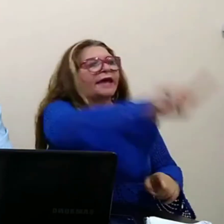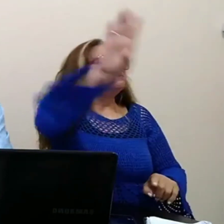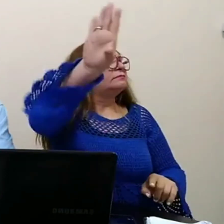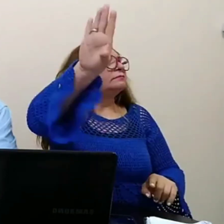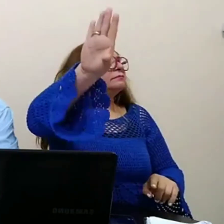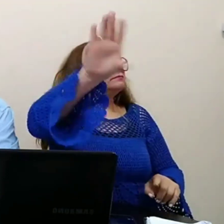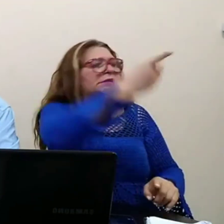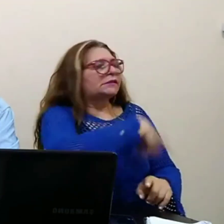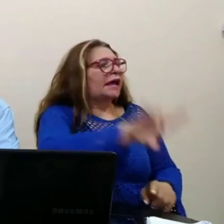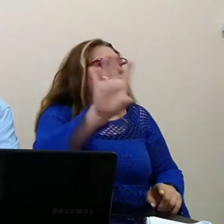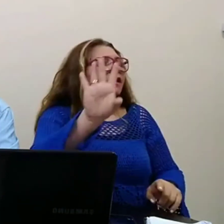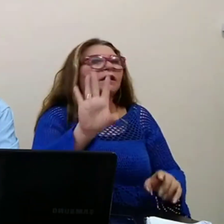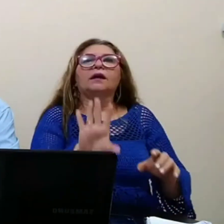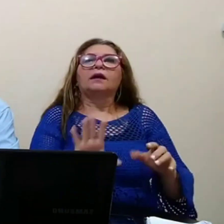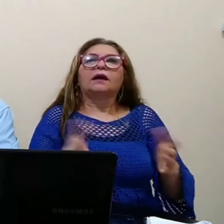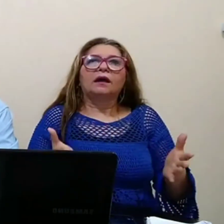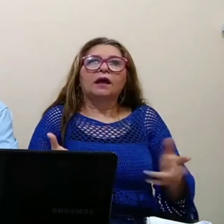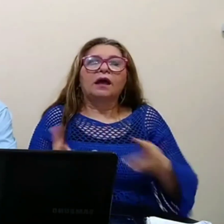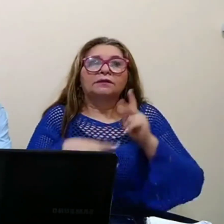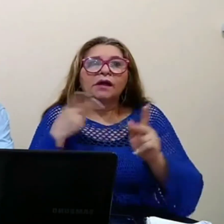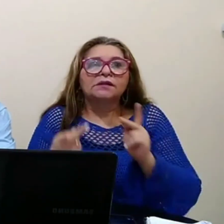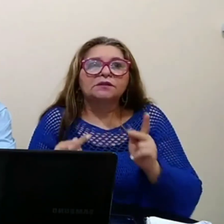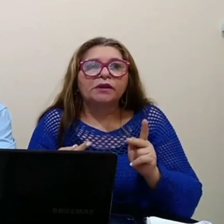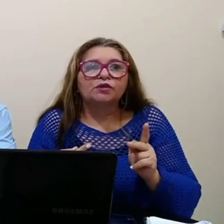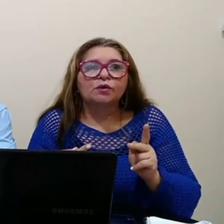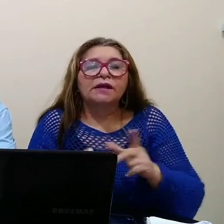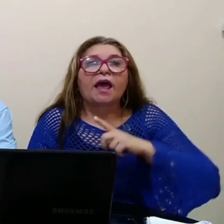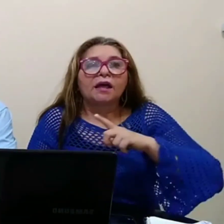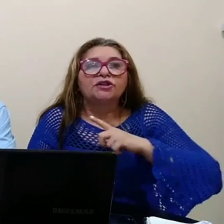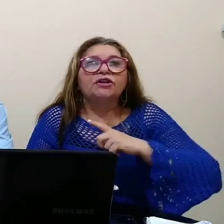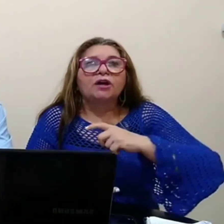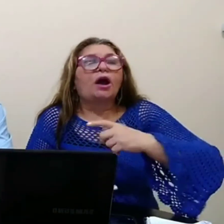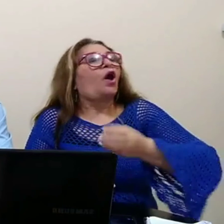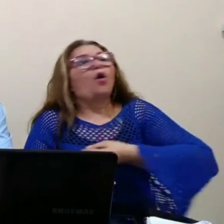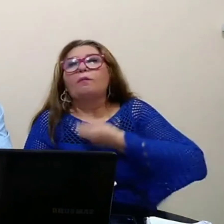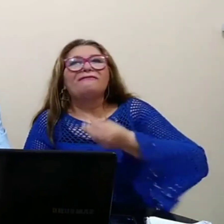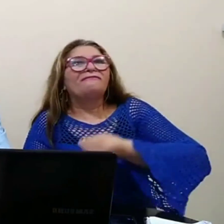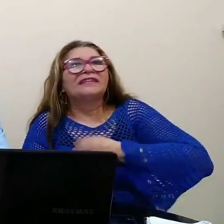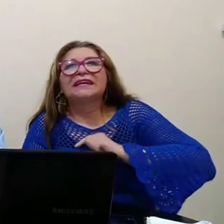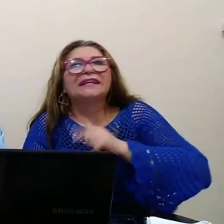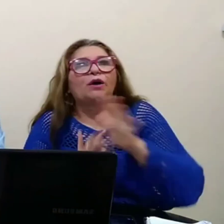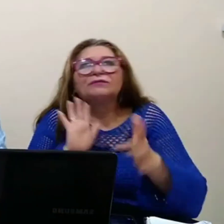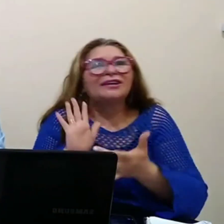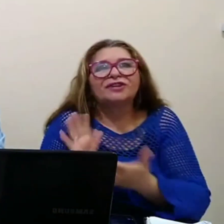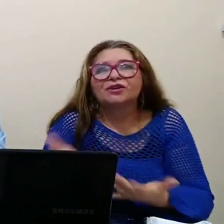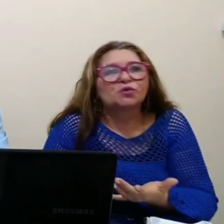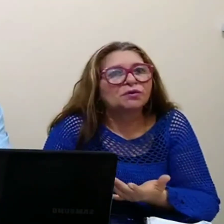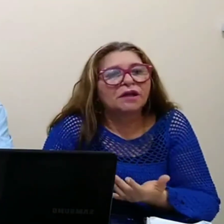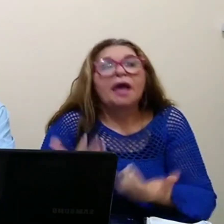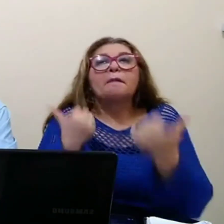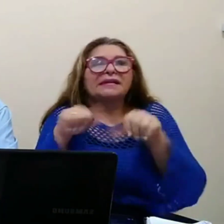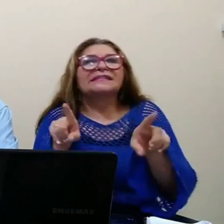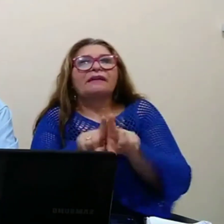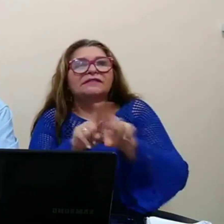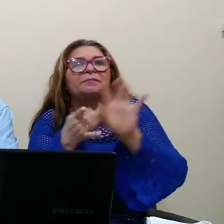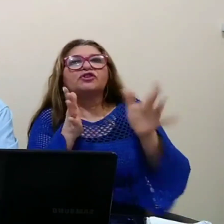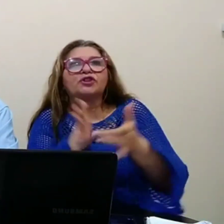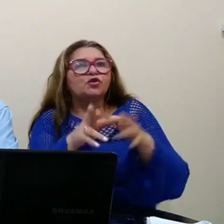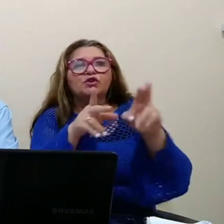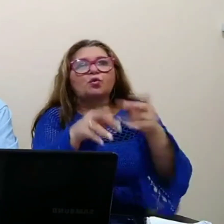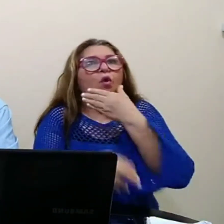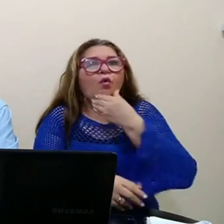que estes homens, eles tinham uma vida velha sem Jesus, tinham uma vida que era sem Jesus e precisava também de Jesus, assim